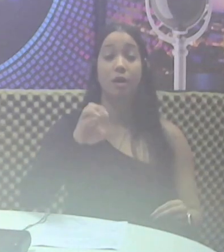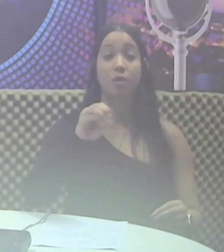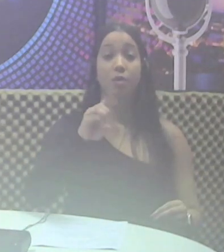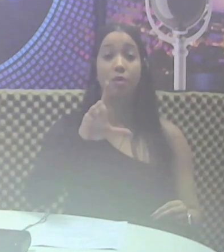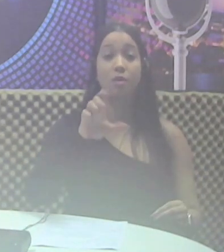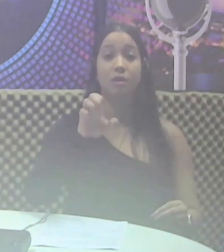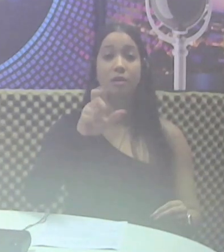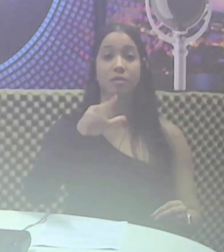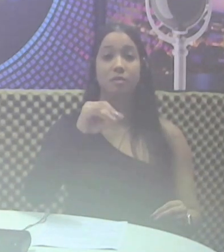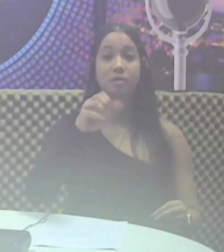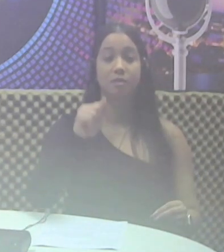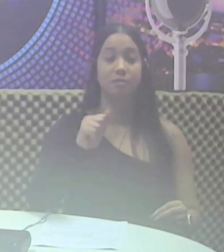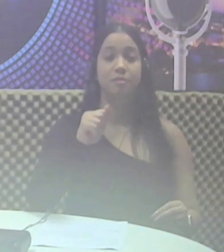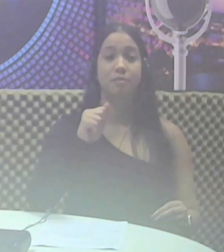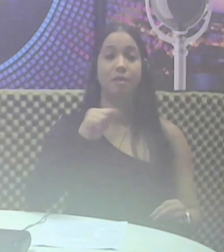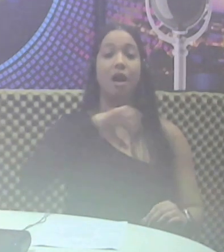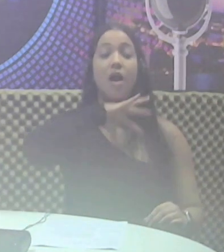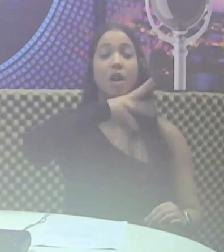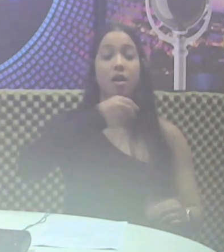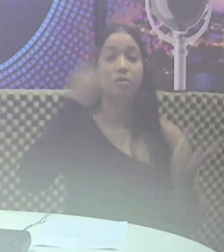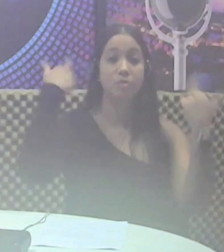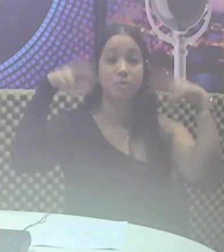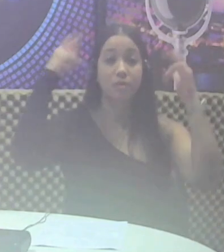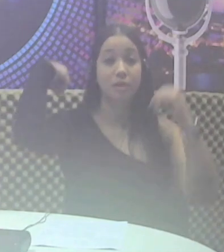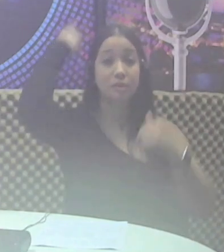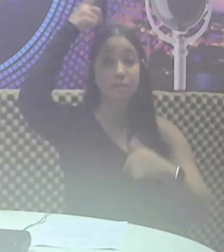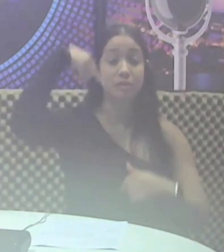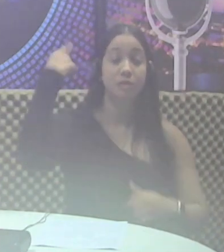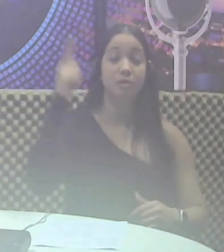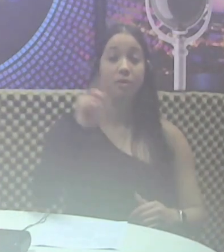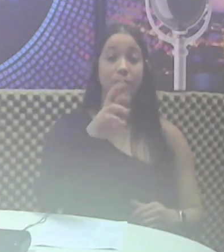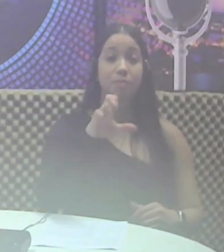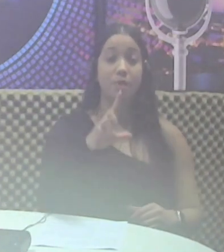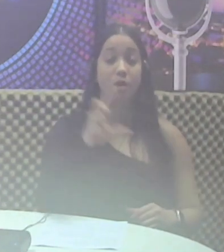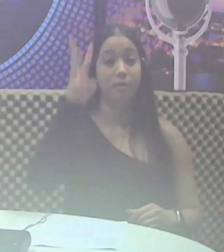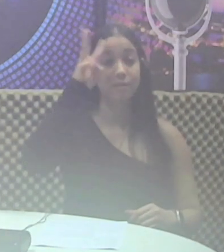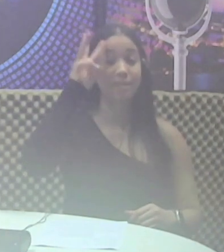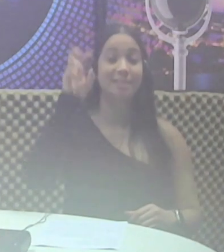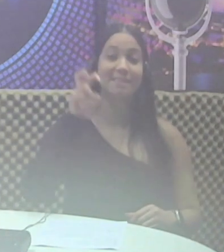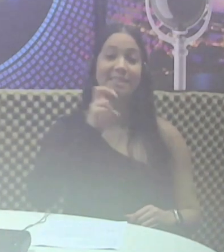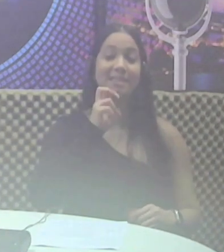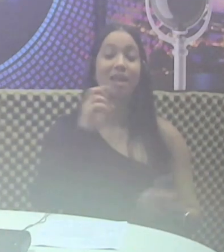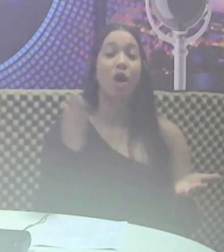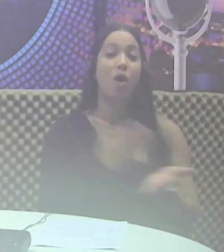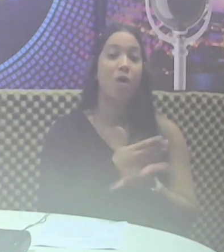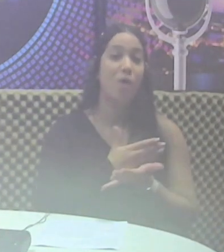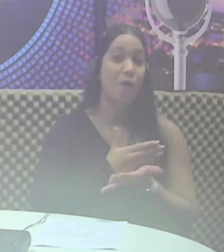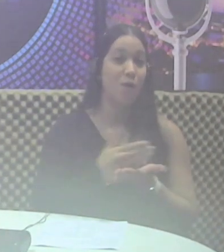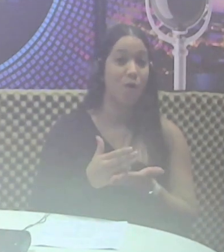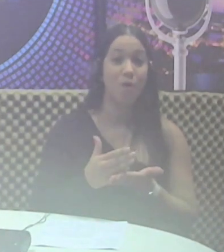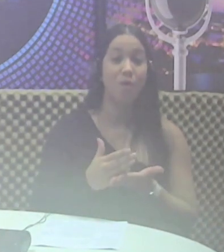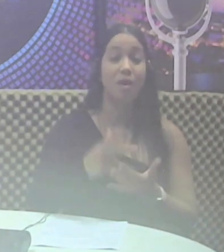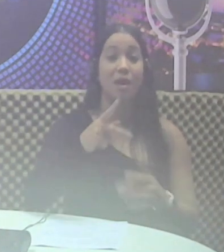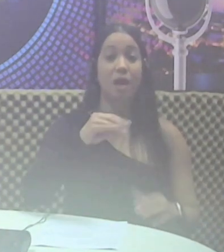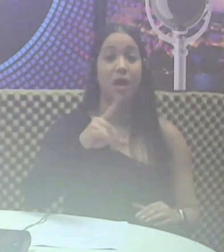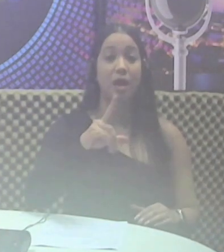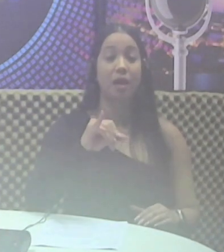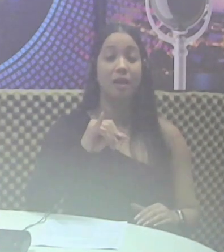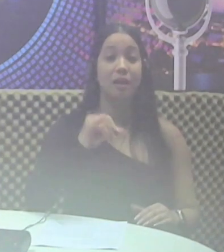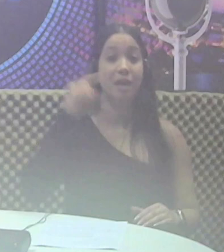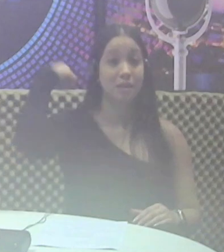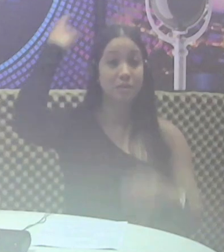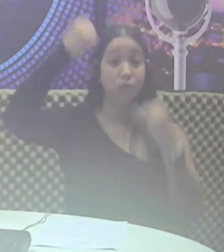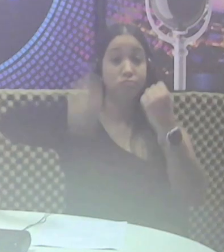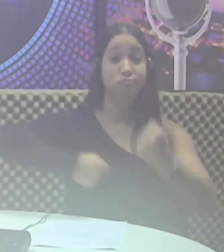Leão Carneiro, no bairro São Gabriel, às terças e quintas-feiras, passarão a ser realizadas no Poliesportivo São